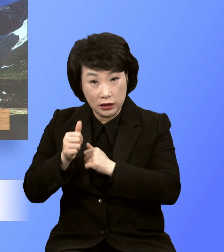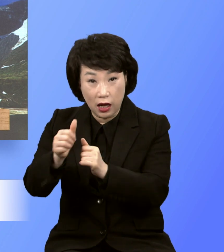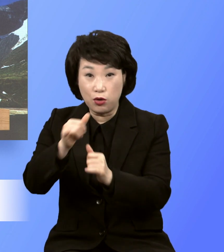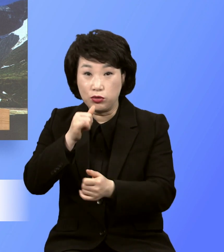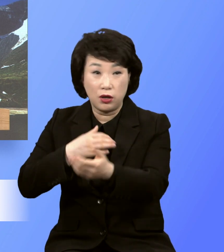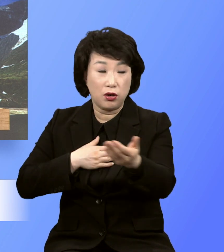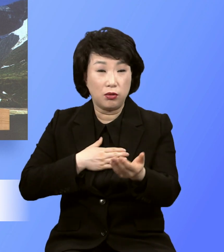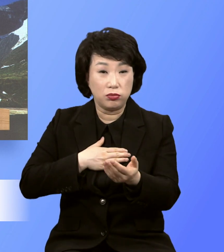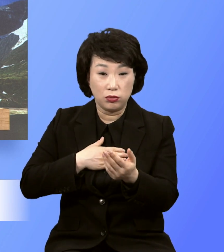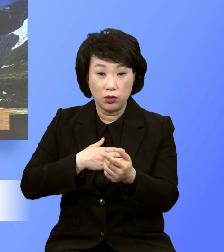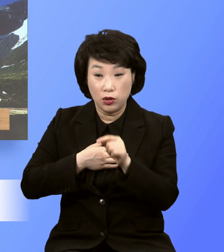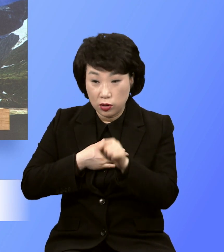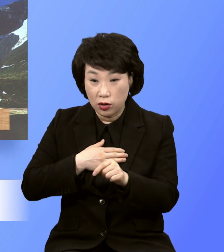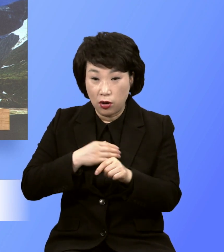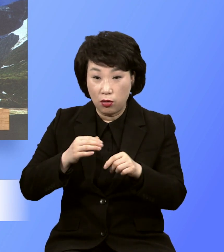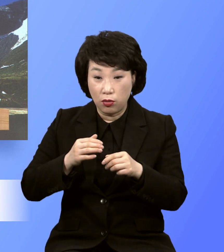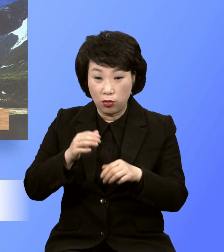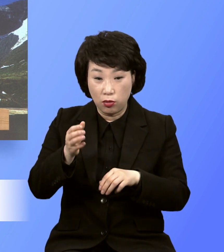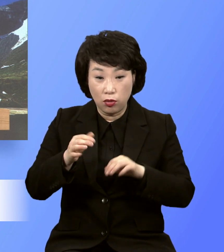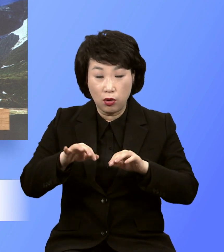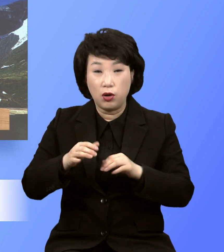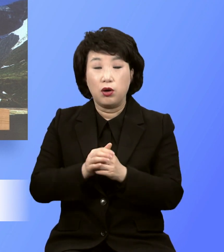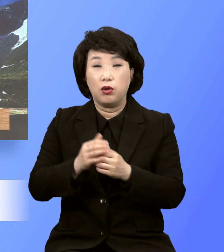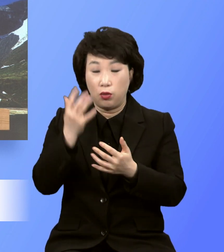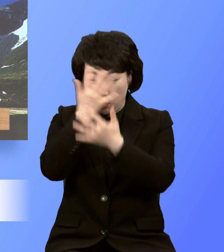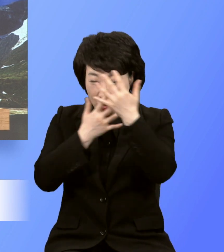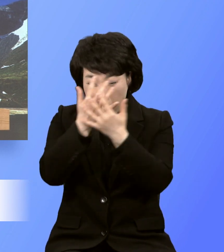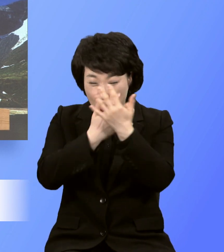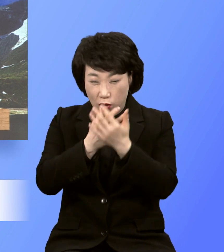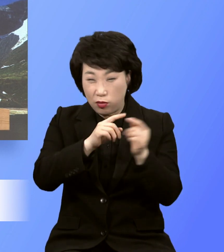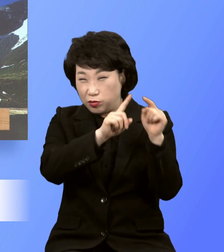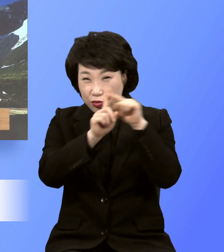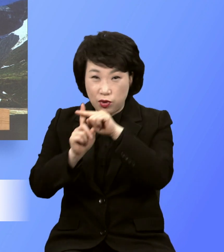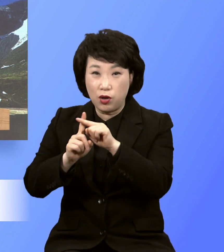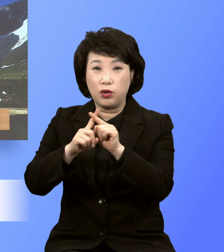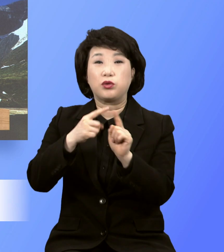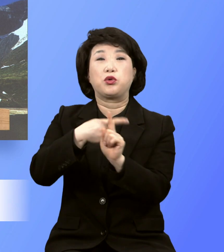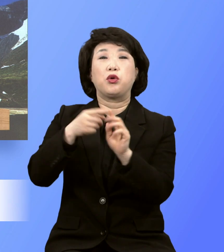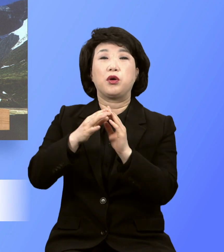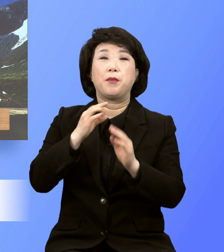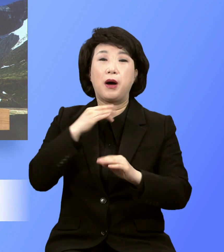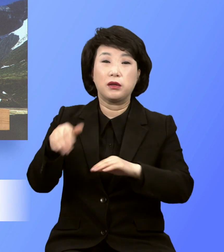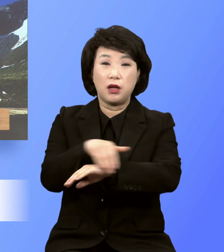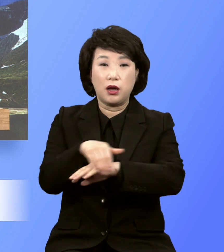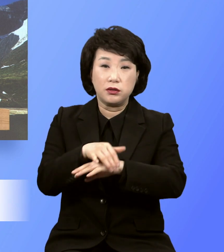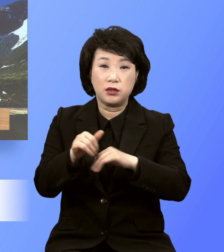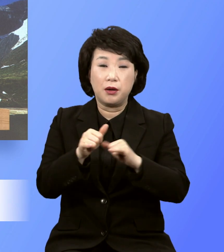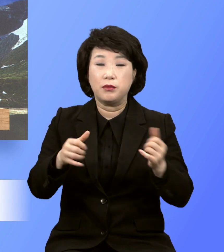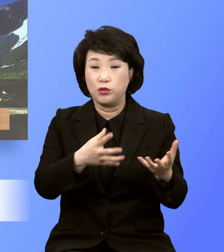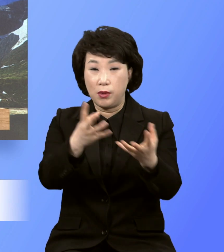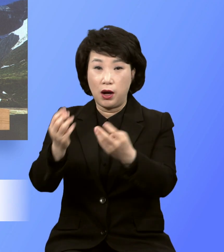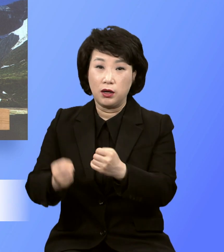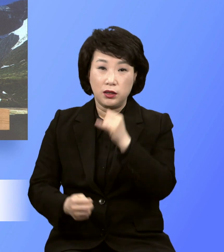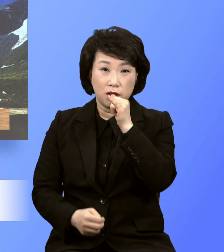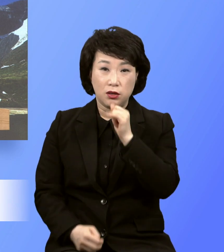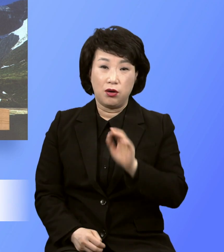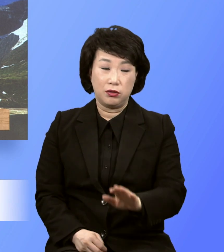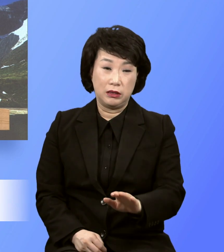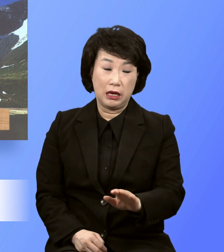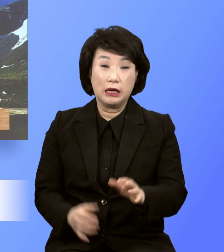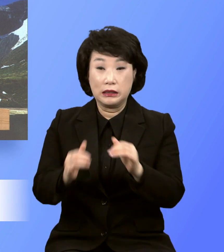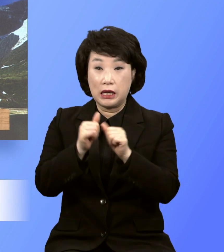복종하는지 자체를 모르고 교회당에 왔다 갔다 하는 사람들이 얼마나 많으냐.